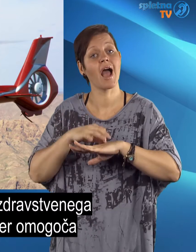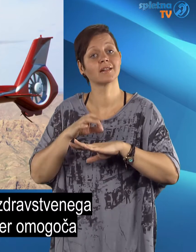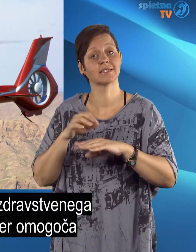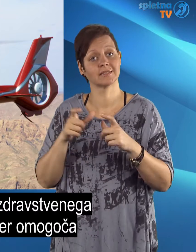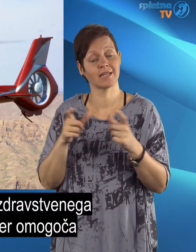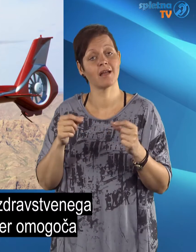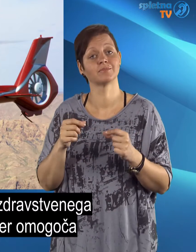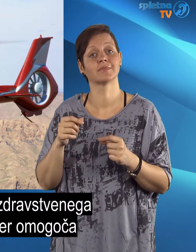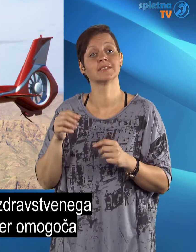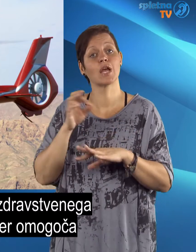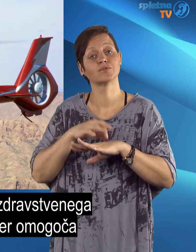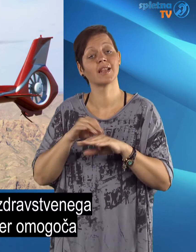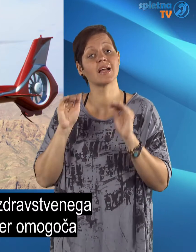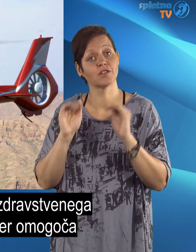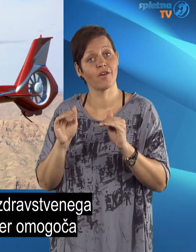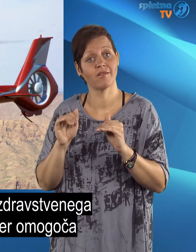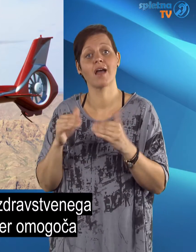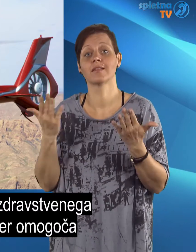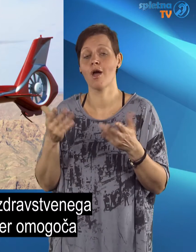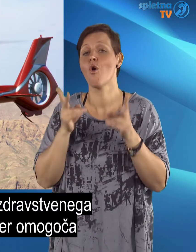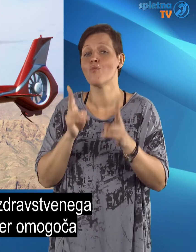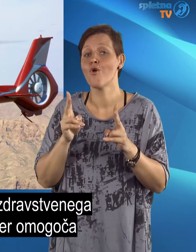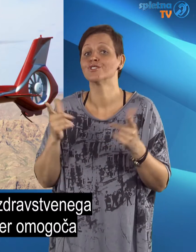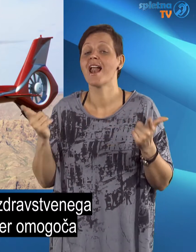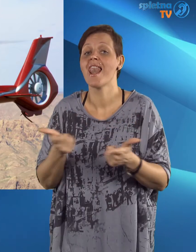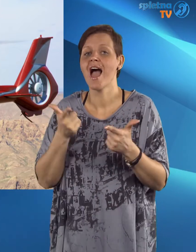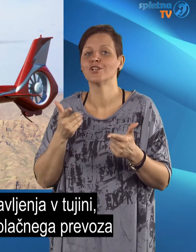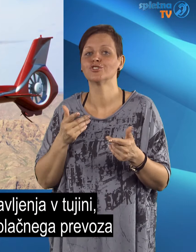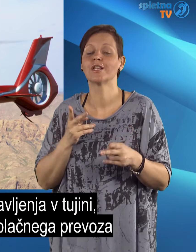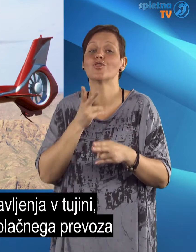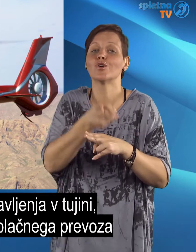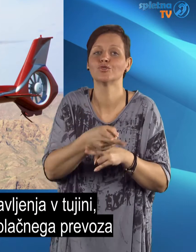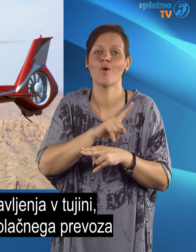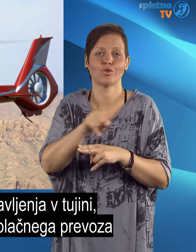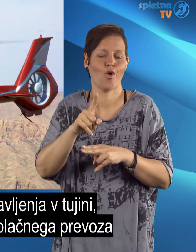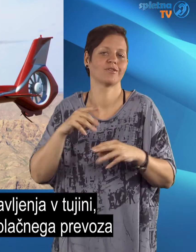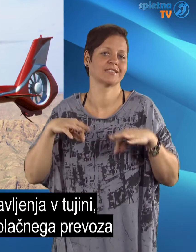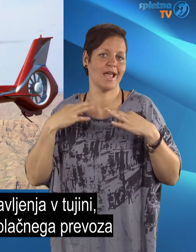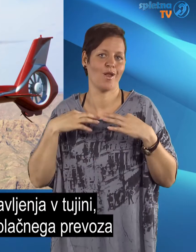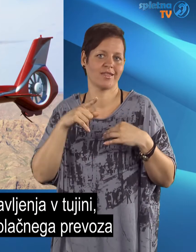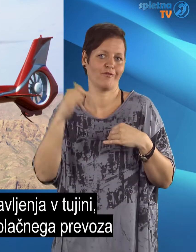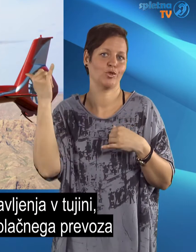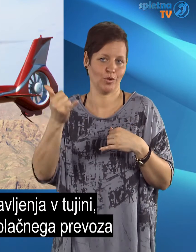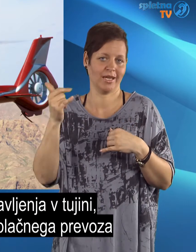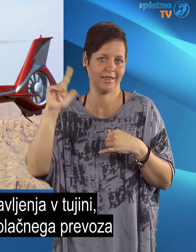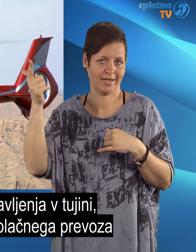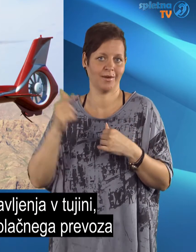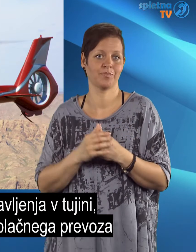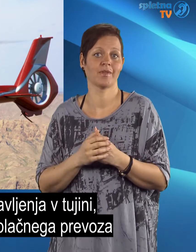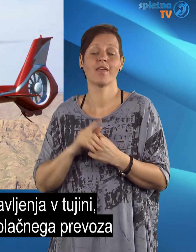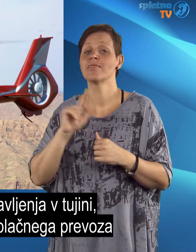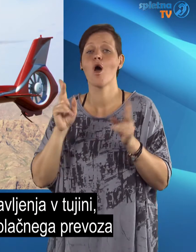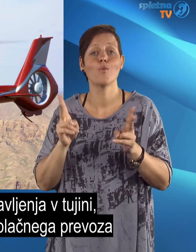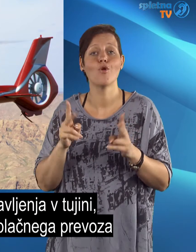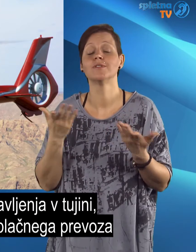Evropska kartica zdravstvenega zavarovanja sicer omogoča lažji dostop do zdravljenja v tujini, ne omogoča pa brezplačnega prevoza